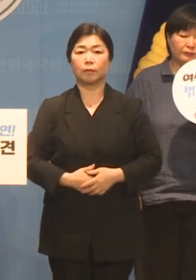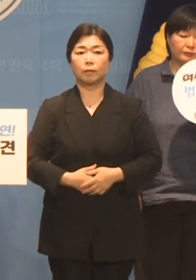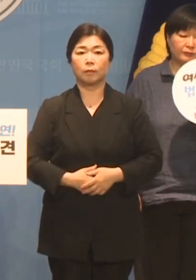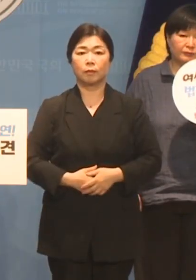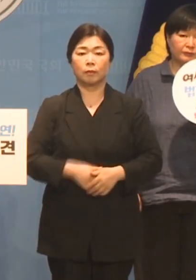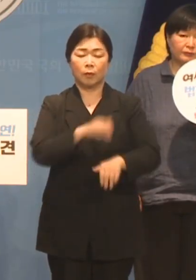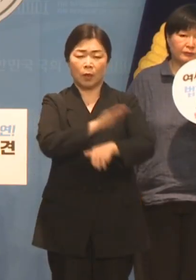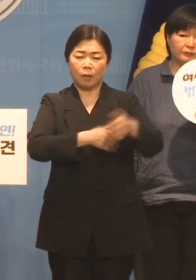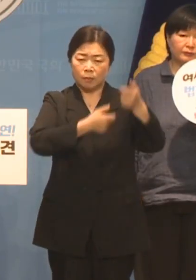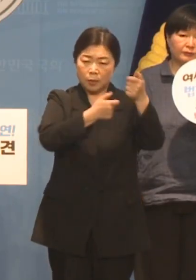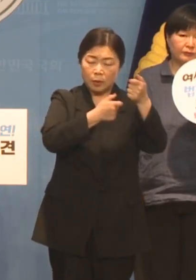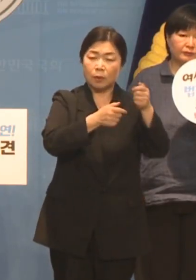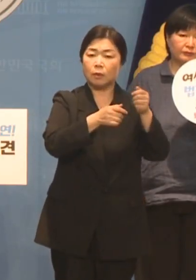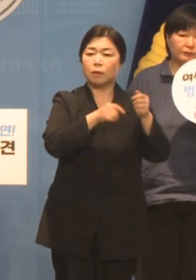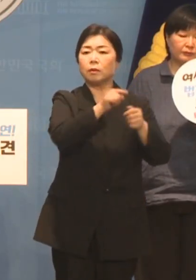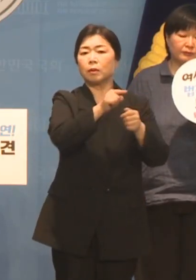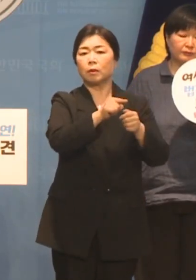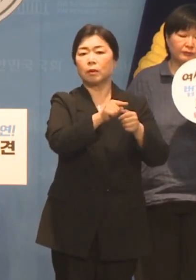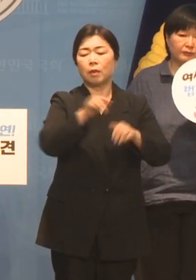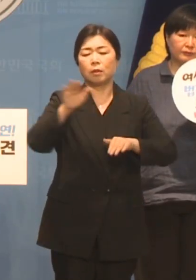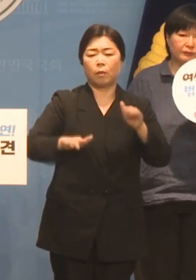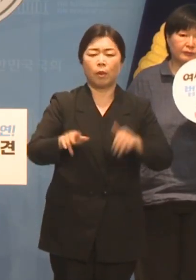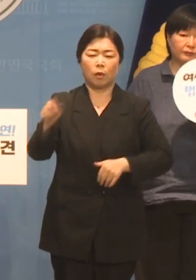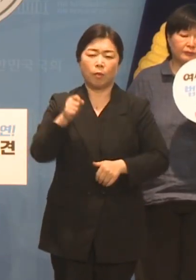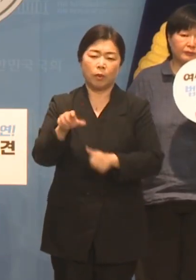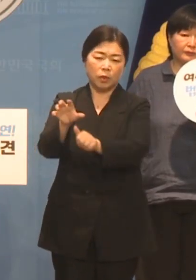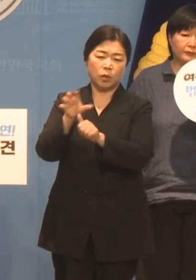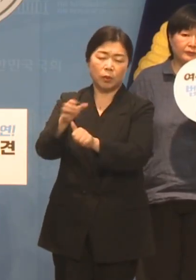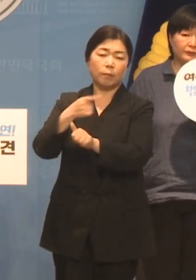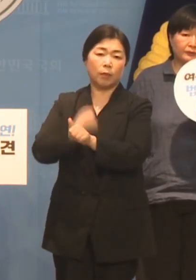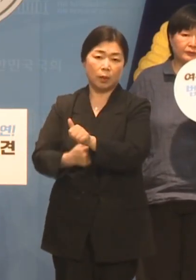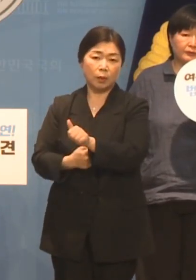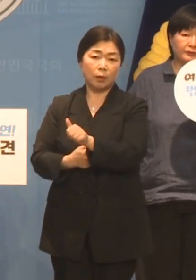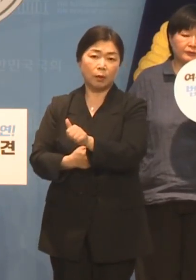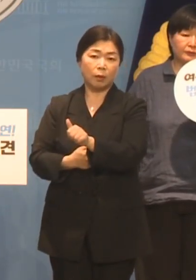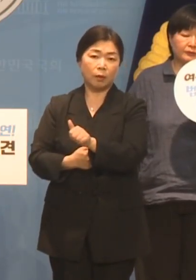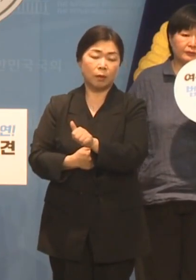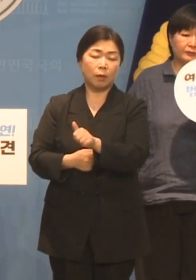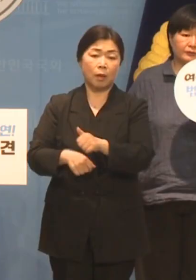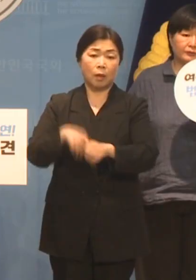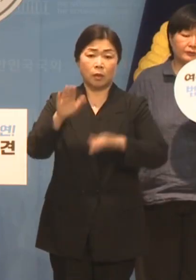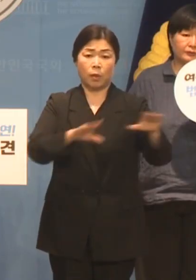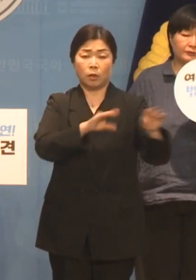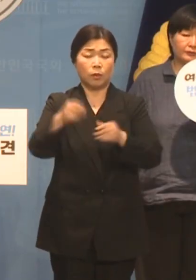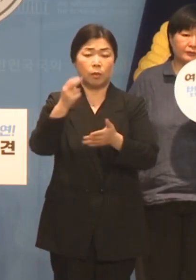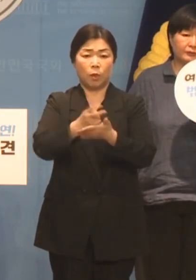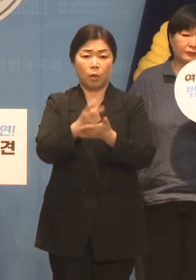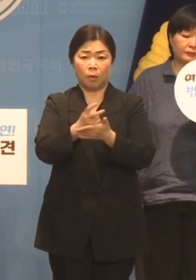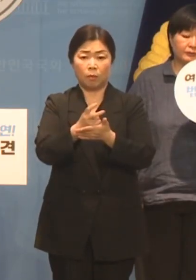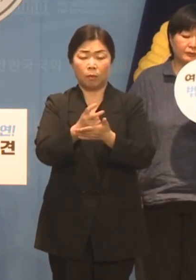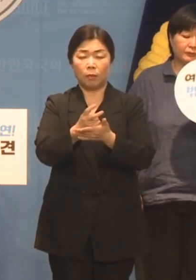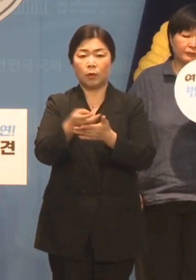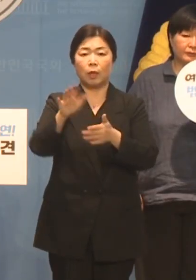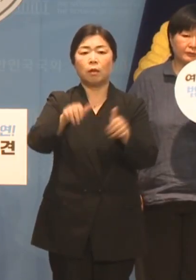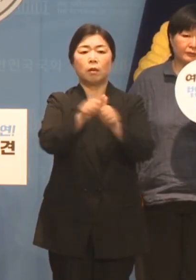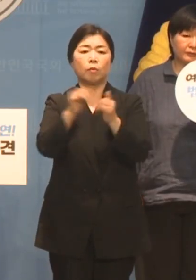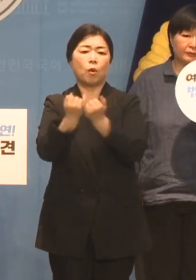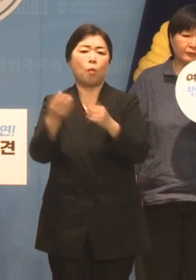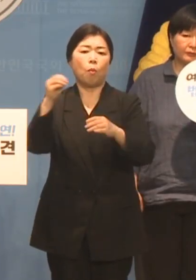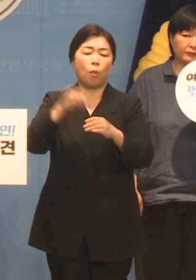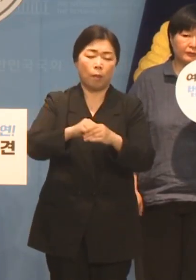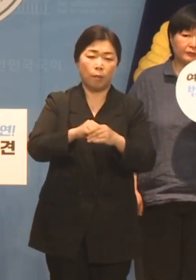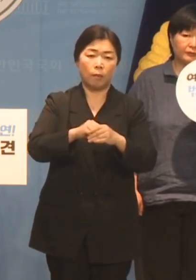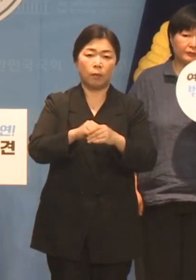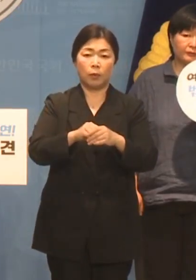세력은 차별과 혐오를 먹고 자랐습니다. 포괄적 차별금지법 제정으로 성별을 포함해 어떤 이유로도 차별받지 않는